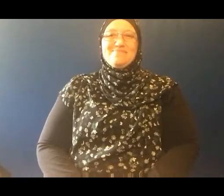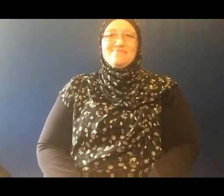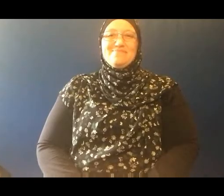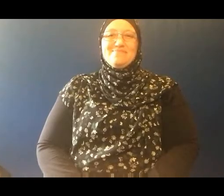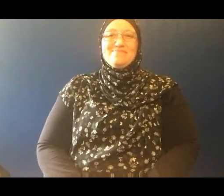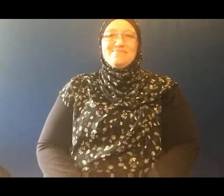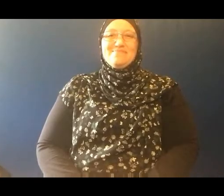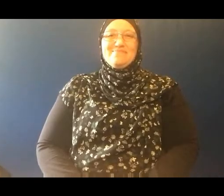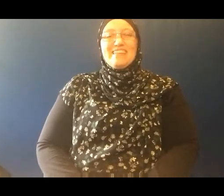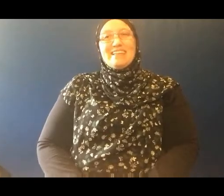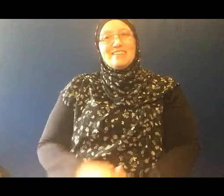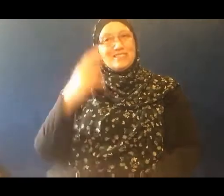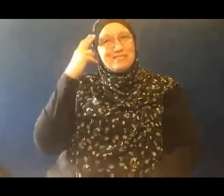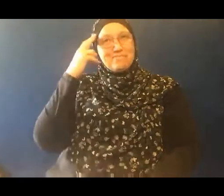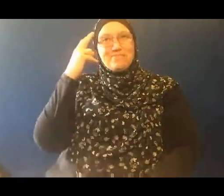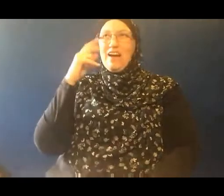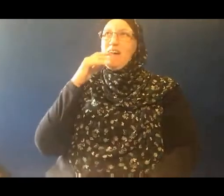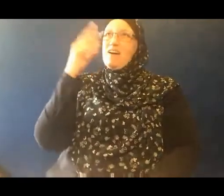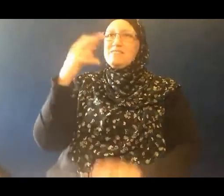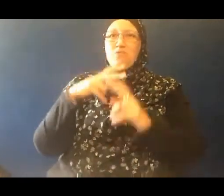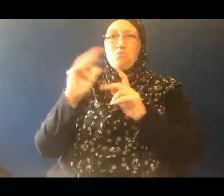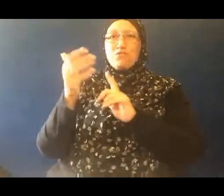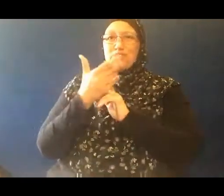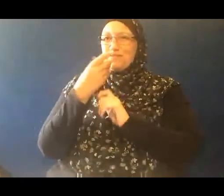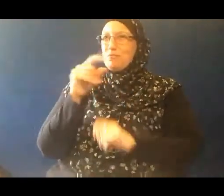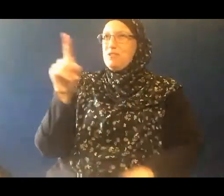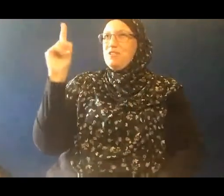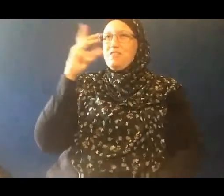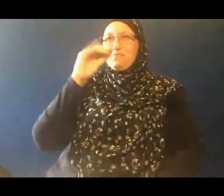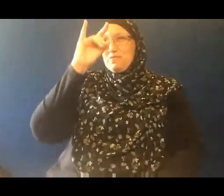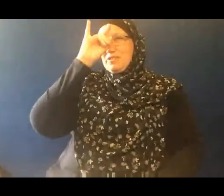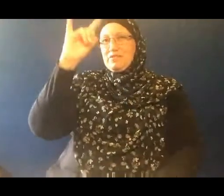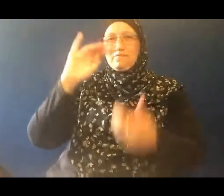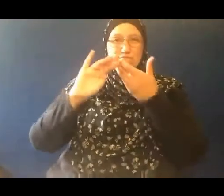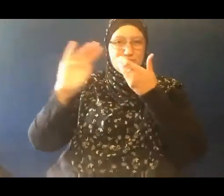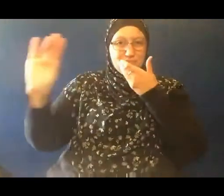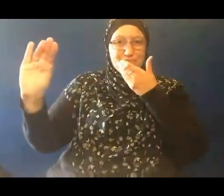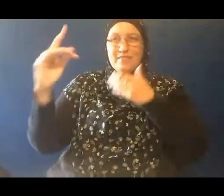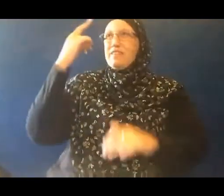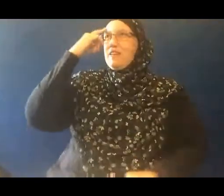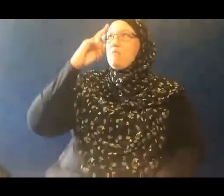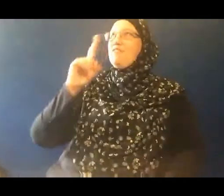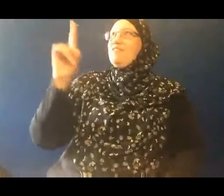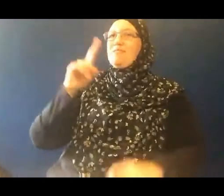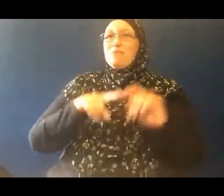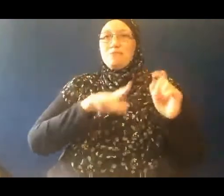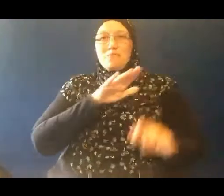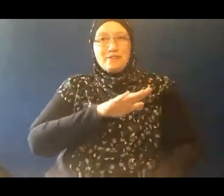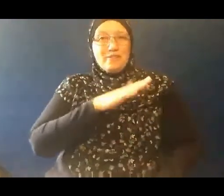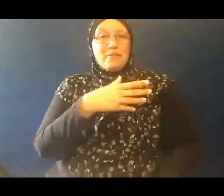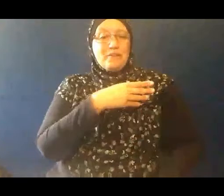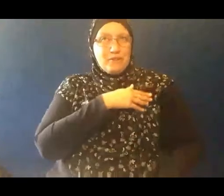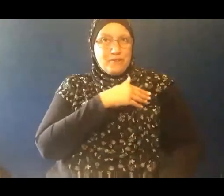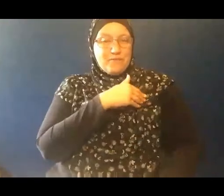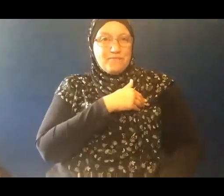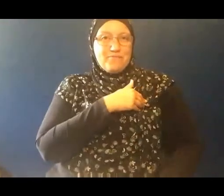أعوذ بالله من الشيطان الرجيم بسم الله الرحمن الرحيم الحمد لله رب العالمين والصلاة